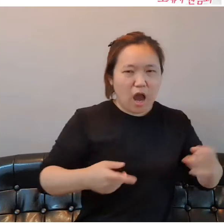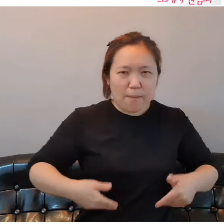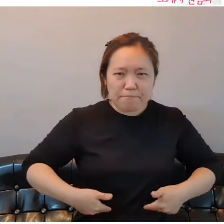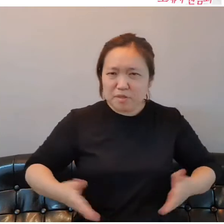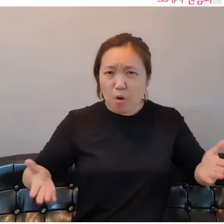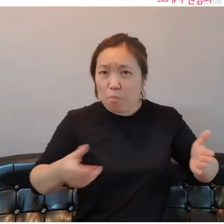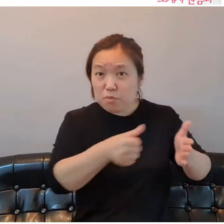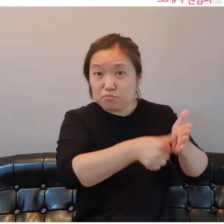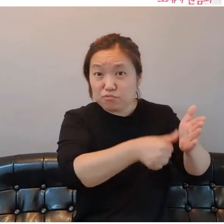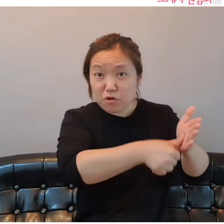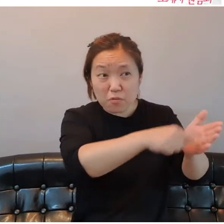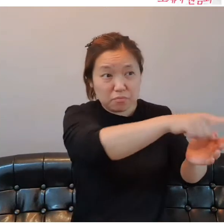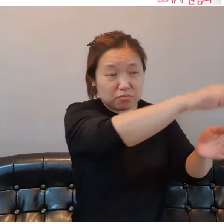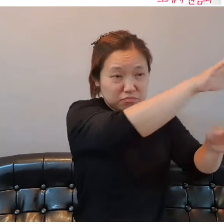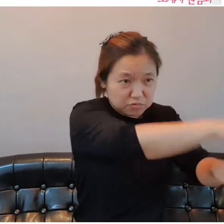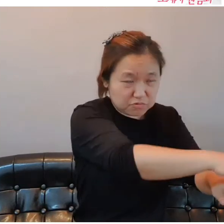집안이